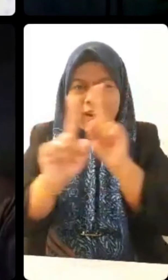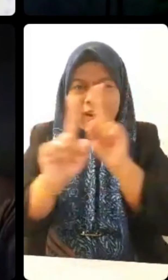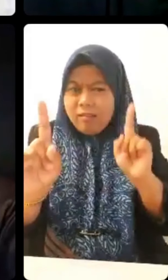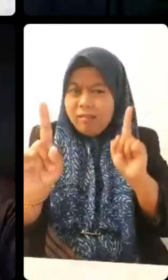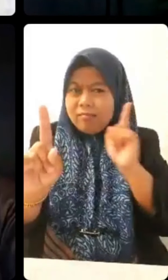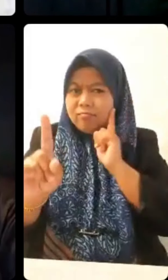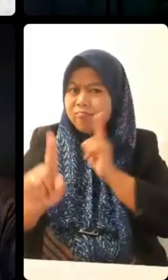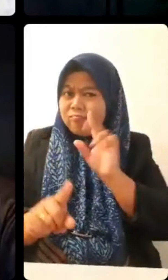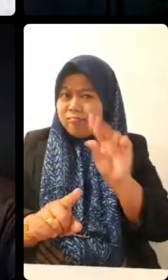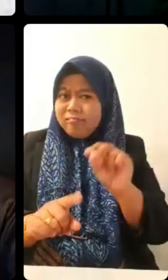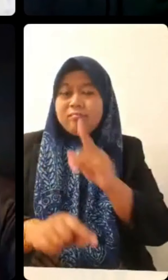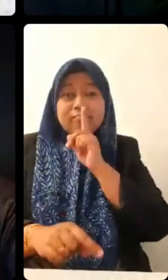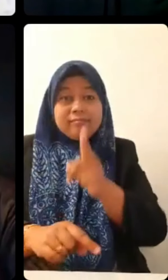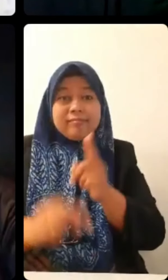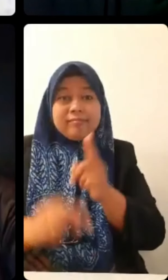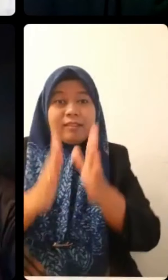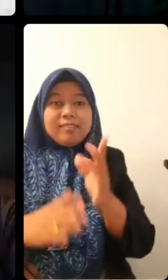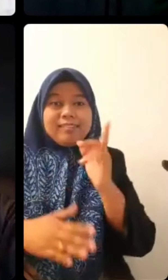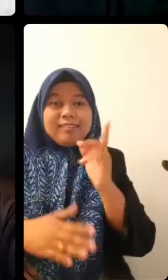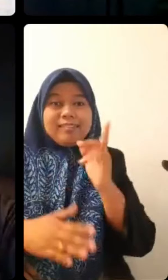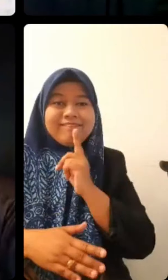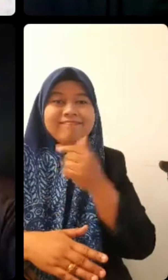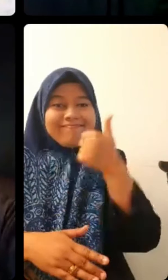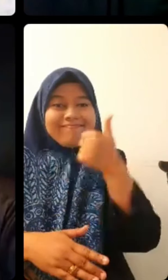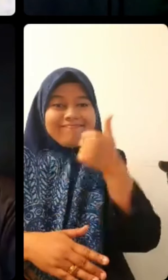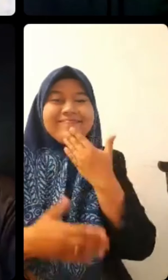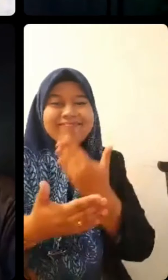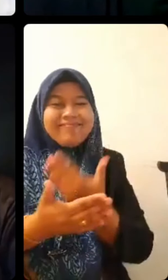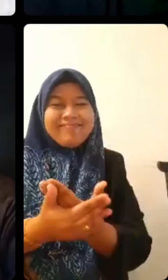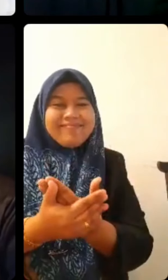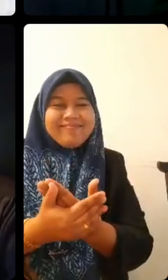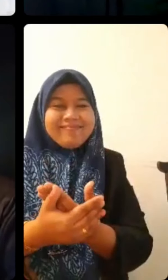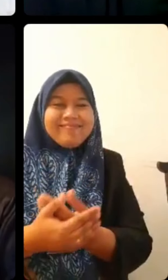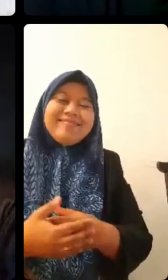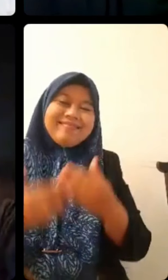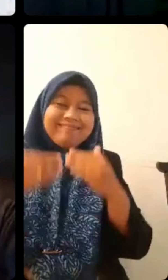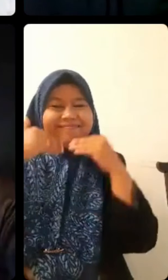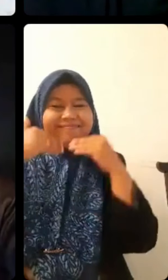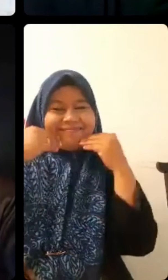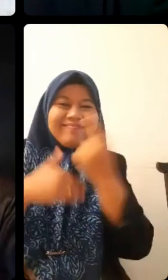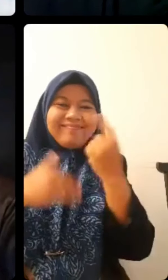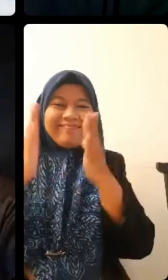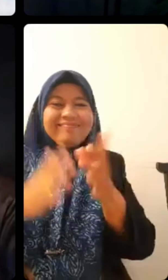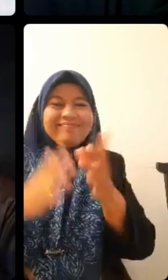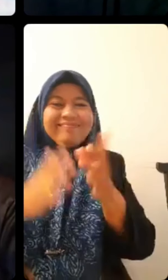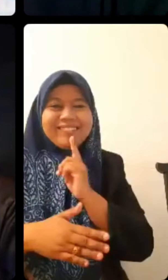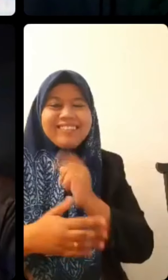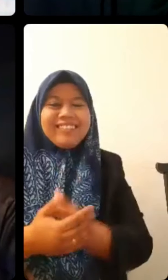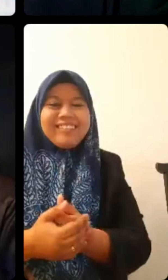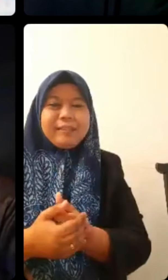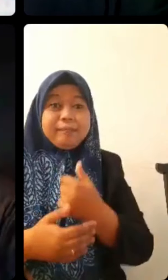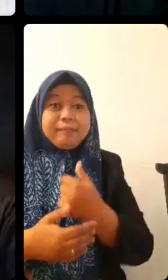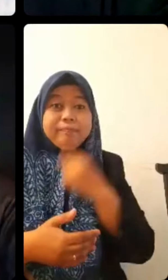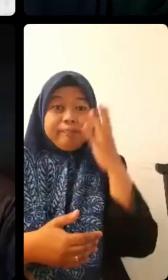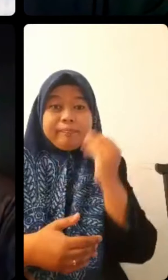sebenarnya ramah sebenarnya. Memang ramah. Setakat yang saya kenal mereka, mereka memang ramah. Oi, pengalaman saya sendiri, bila saya berjumpa dia orang